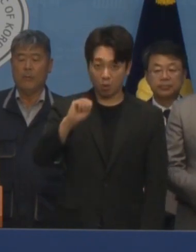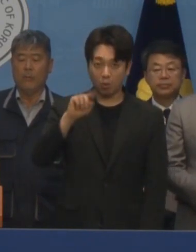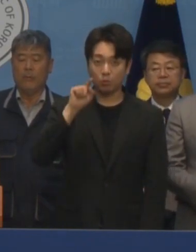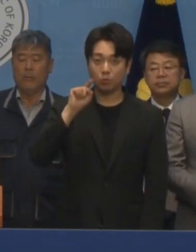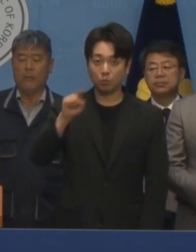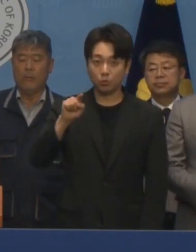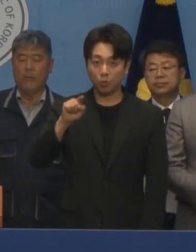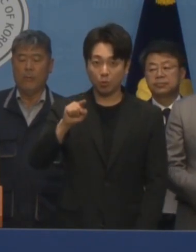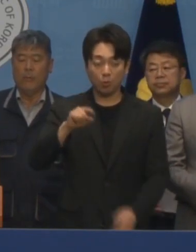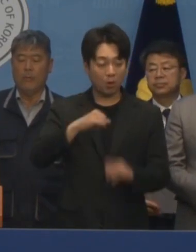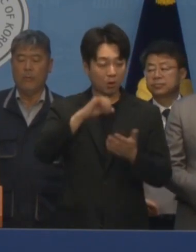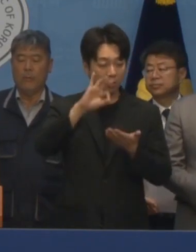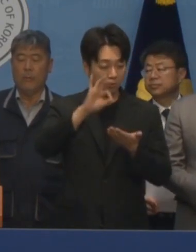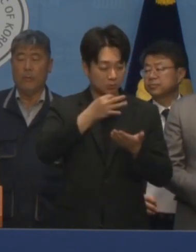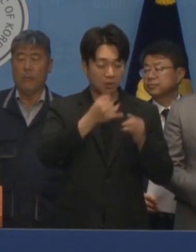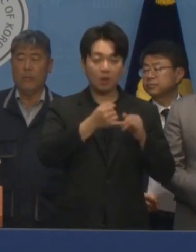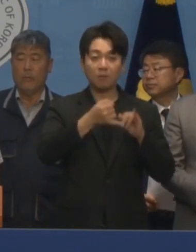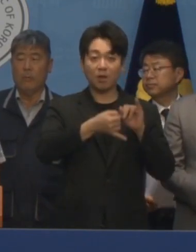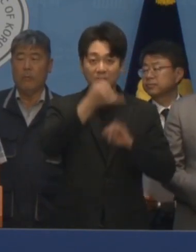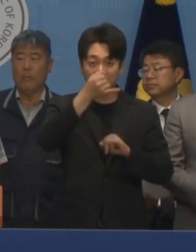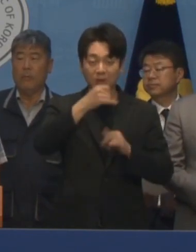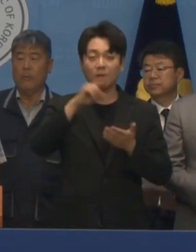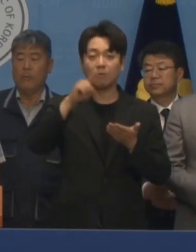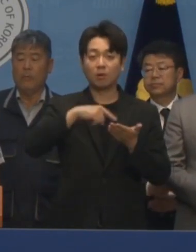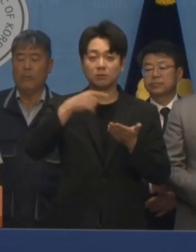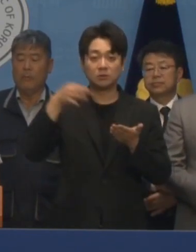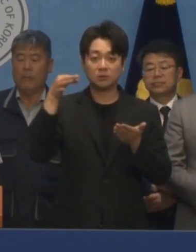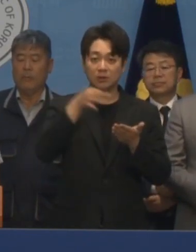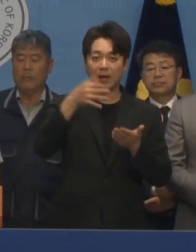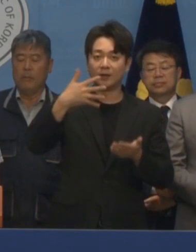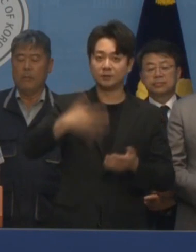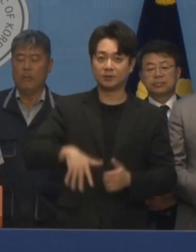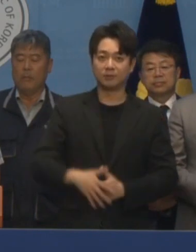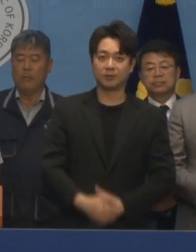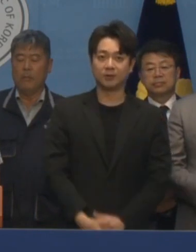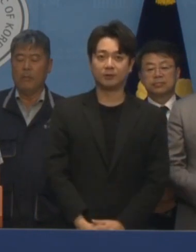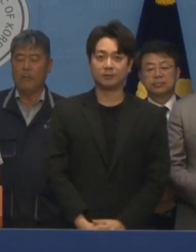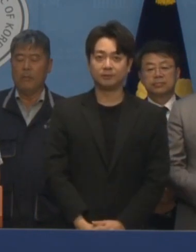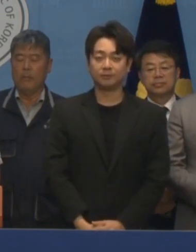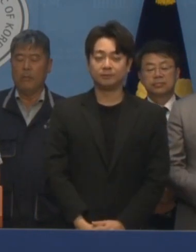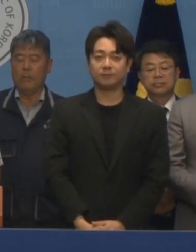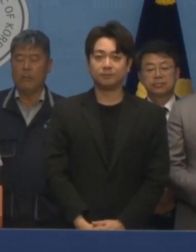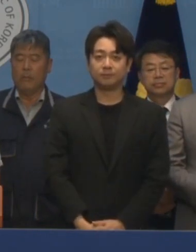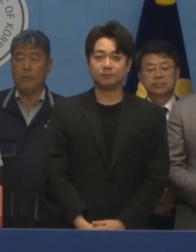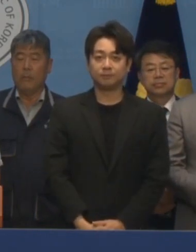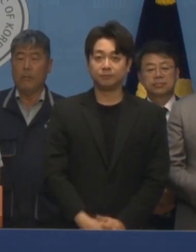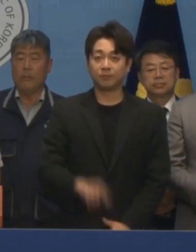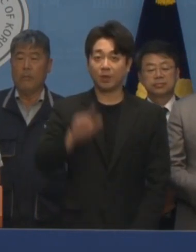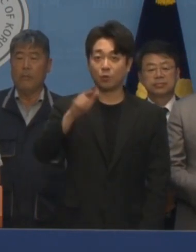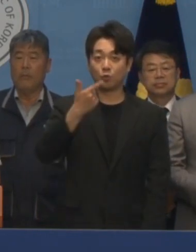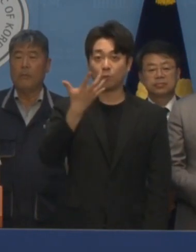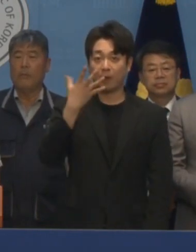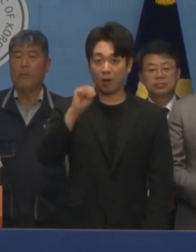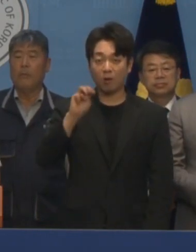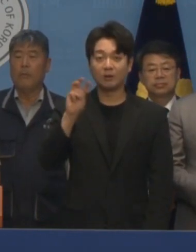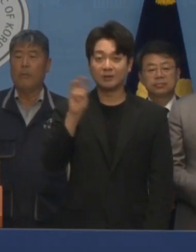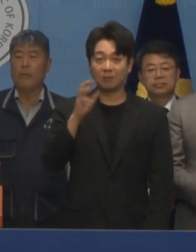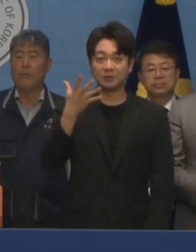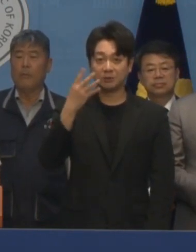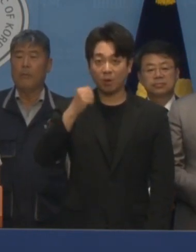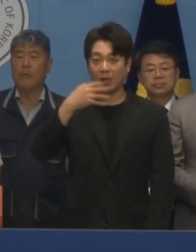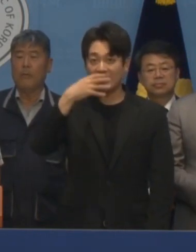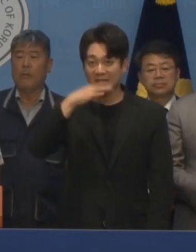변제에 쓰고 있지 않고 있습니다. 선능사옥 판매한 매각대금 630억도